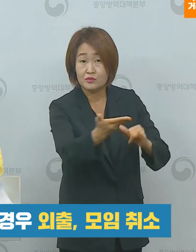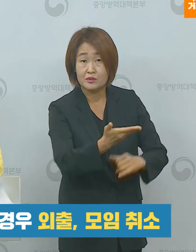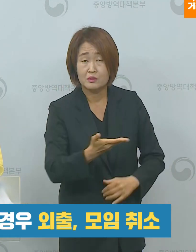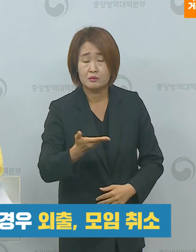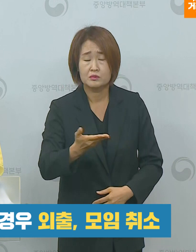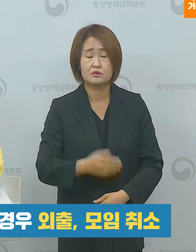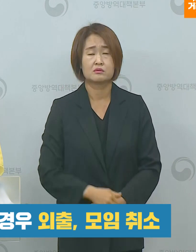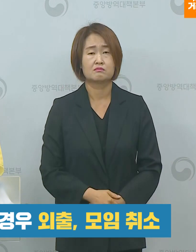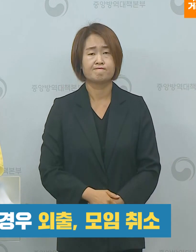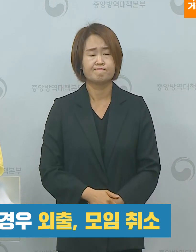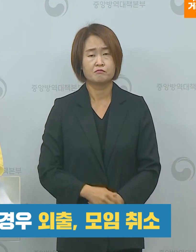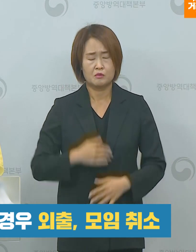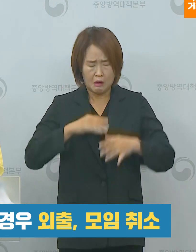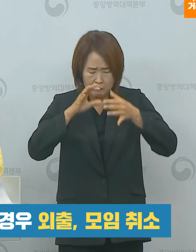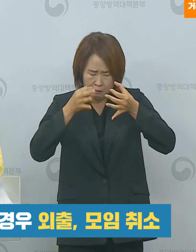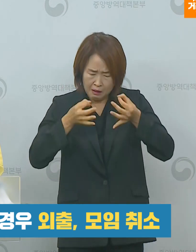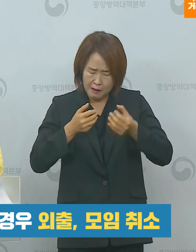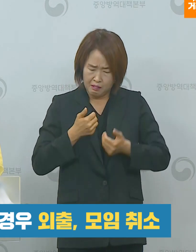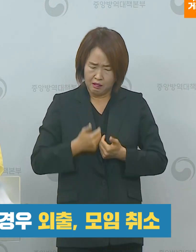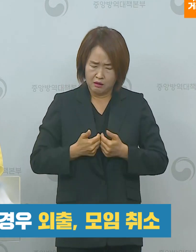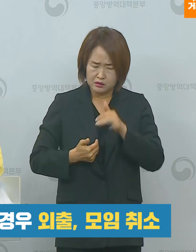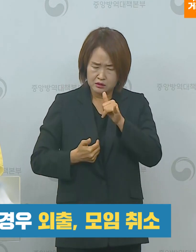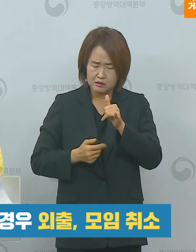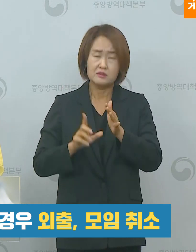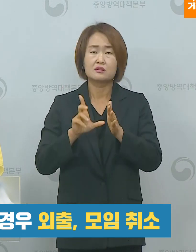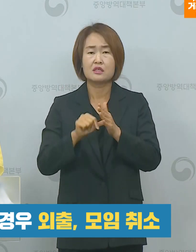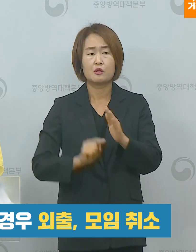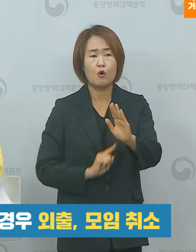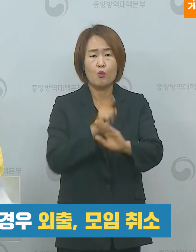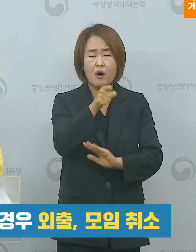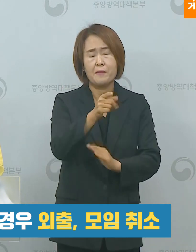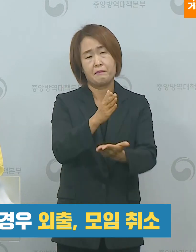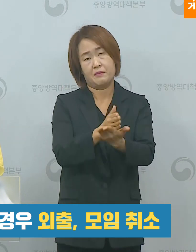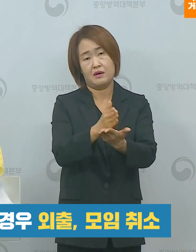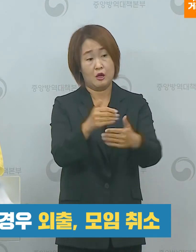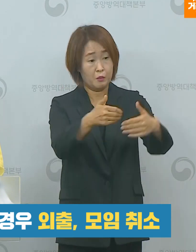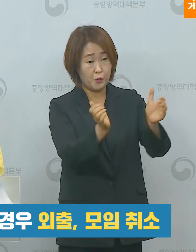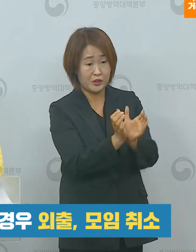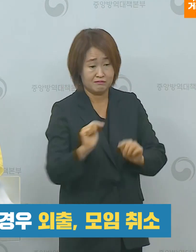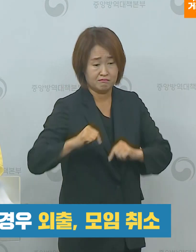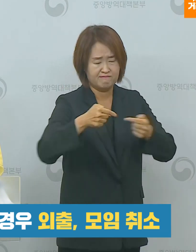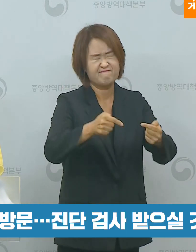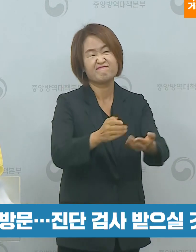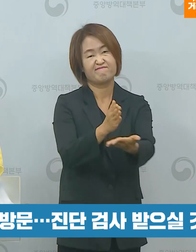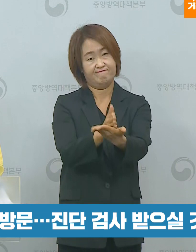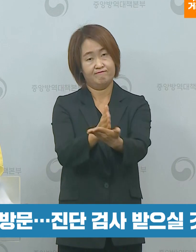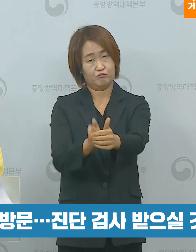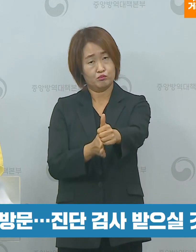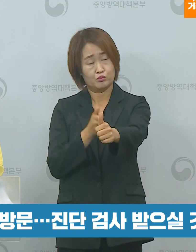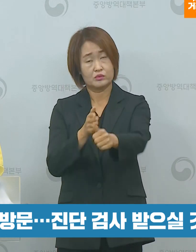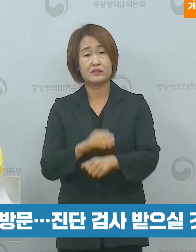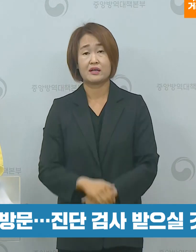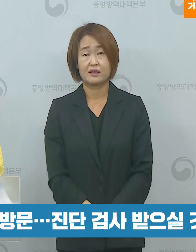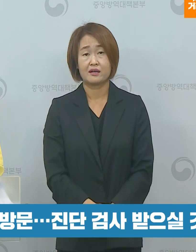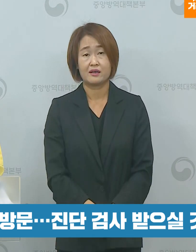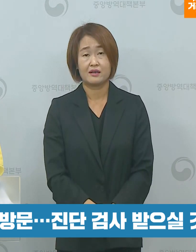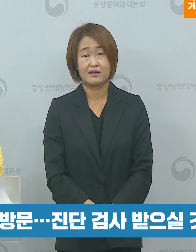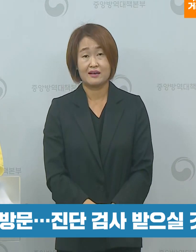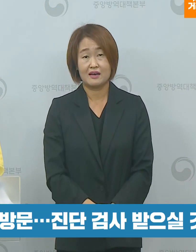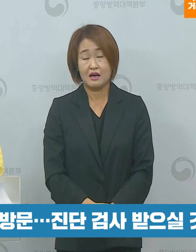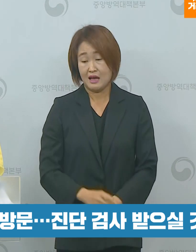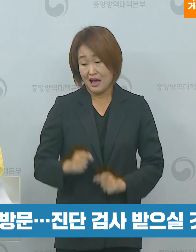누구라도 의심 증상이 있는 경우 외출 모임은 취소하거나 삼가해 주시고 적극적으로